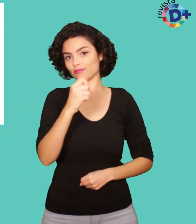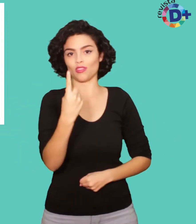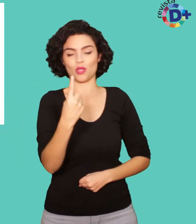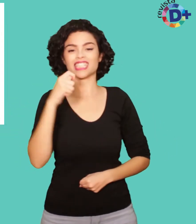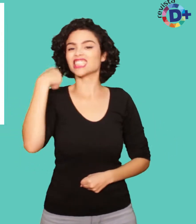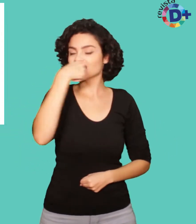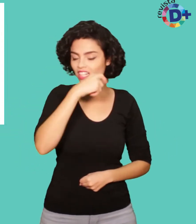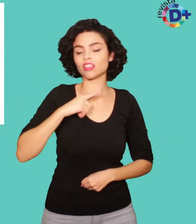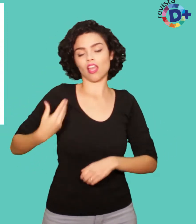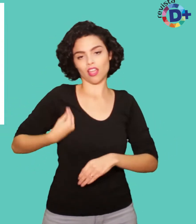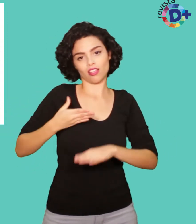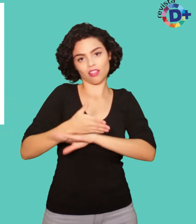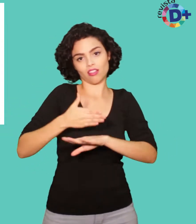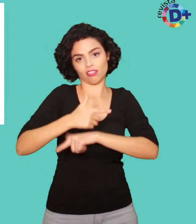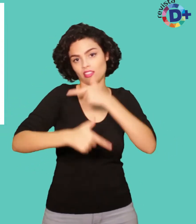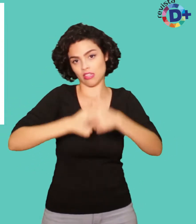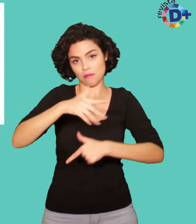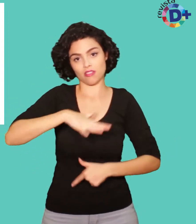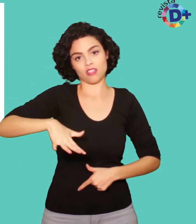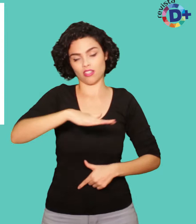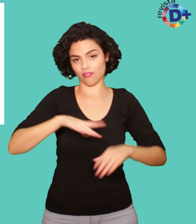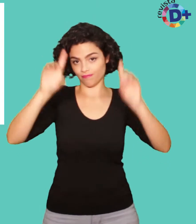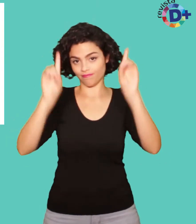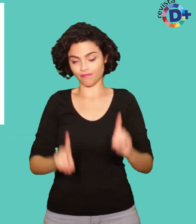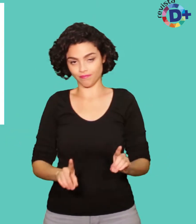181 dentistas atuam nessa área